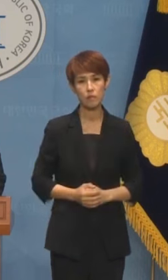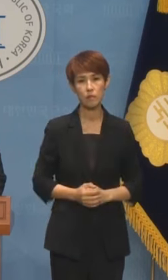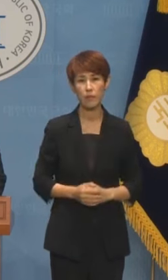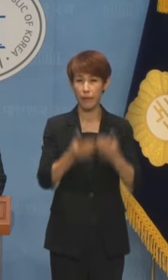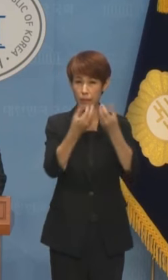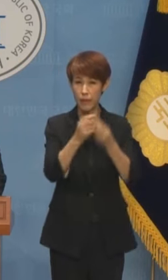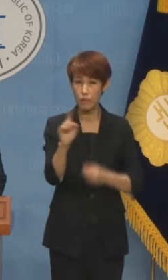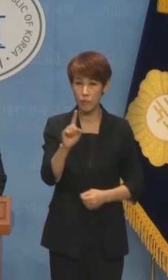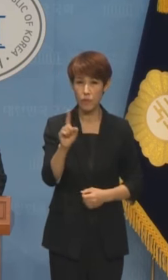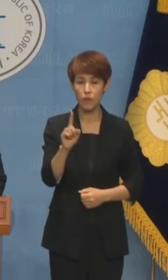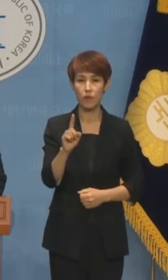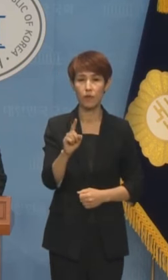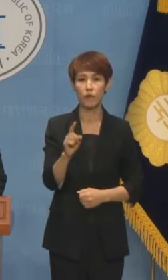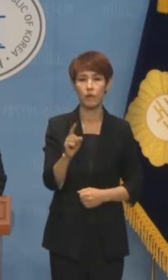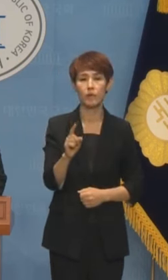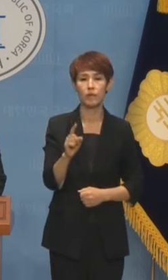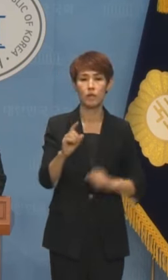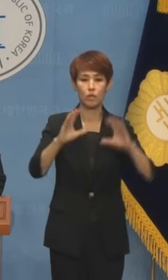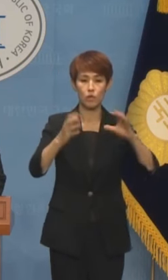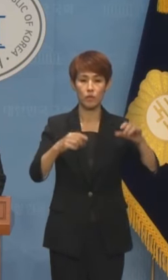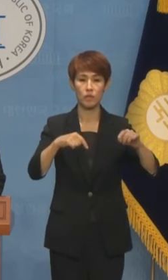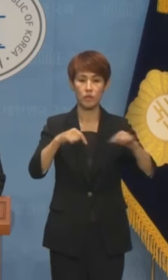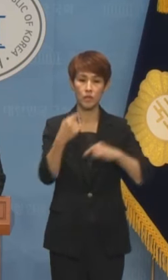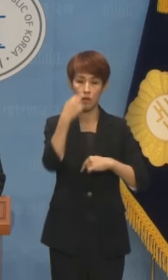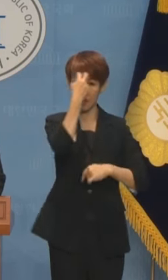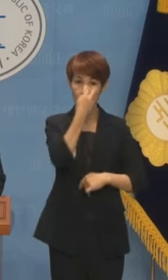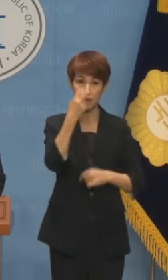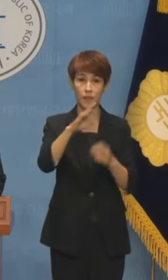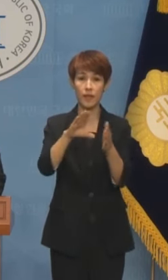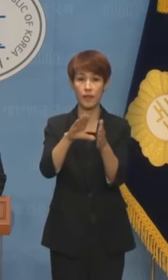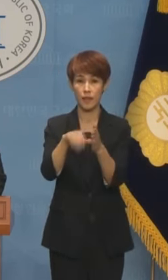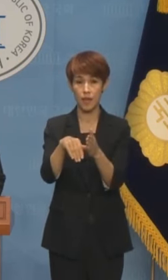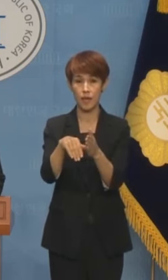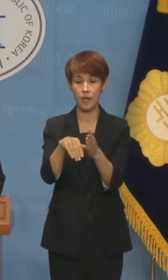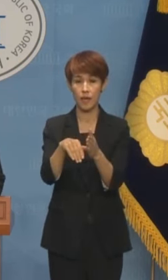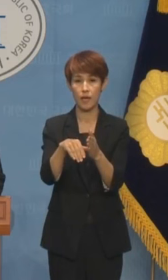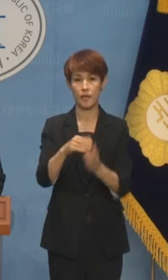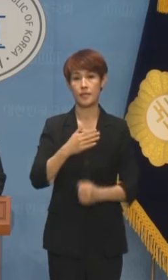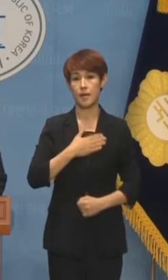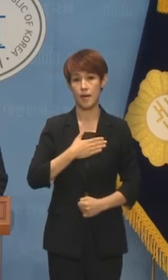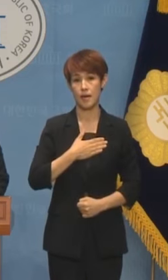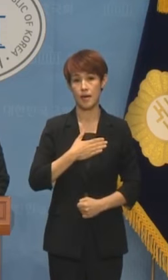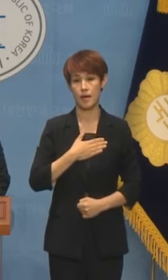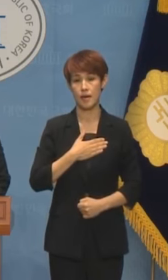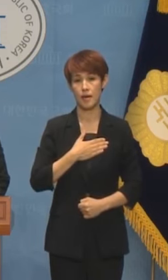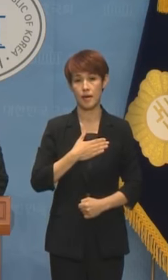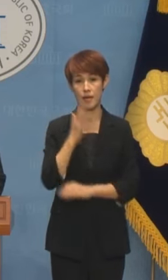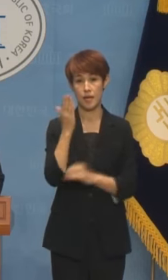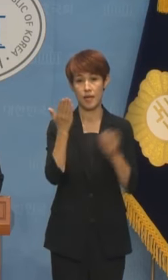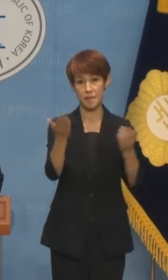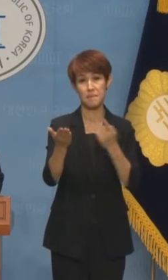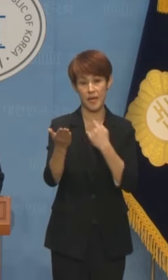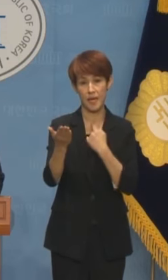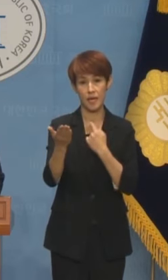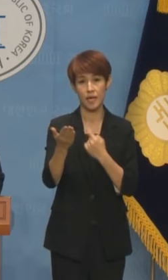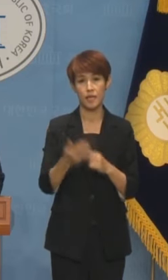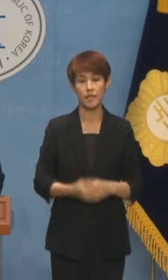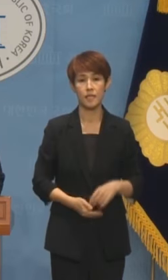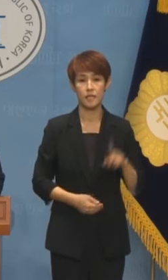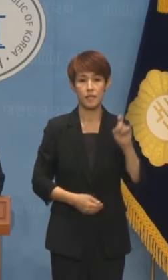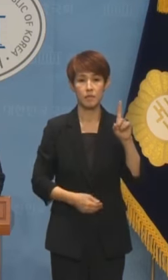하나로 지난 국정감사 때 제가 지적한